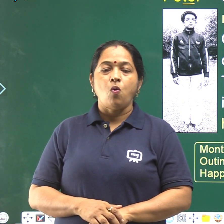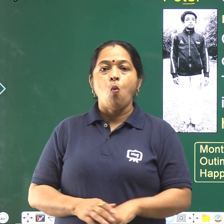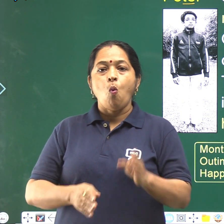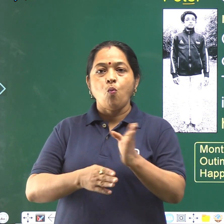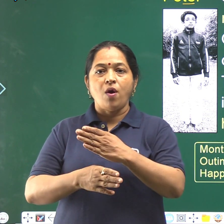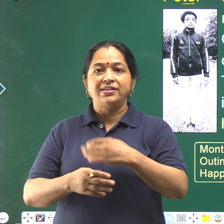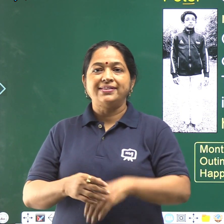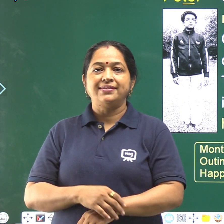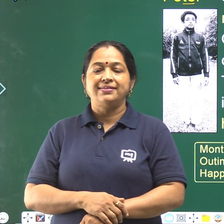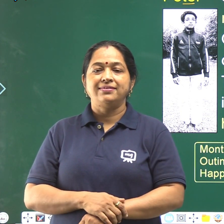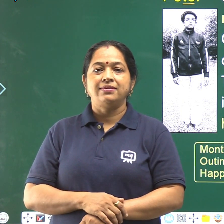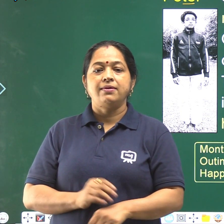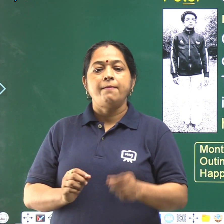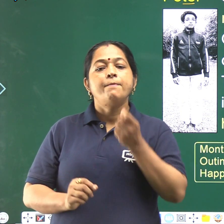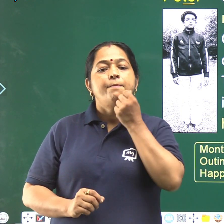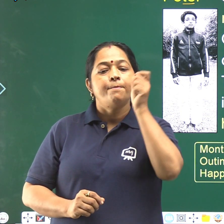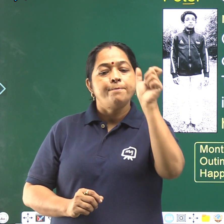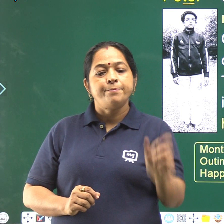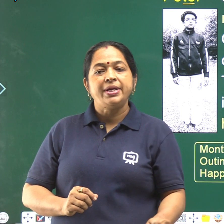was Peter's love.